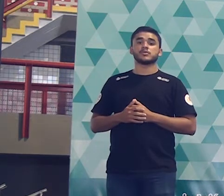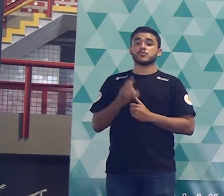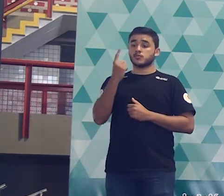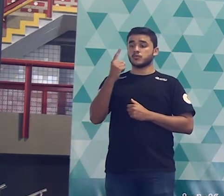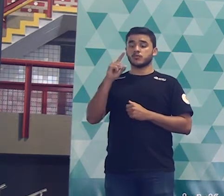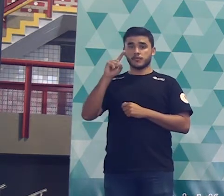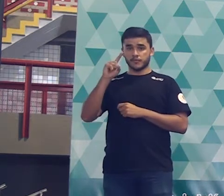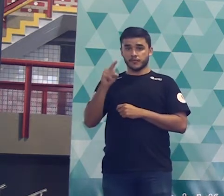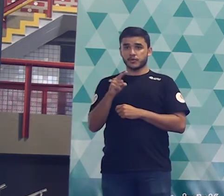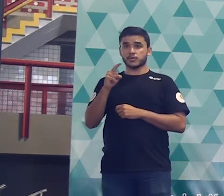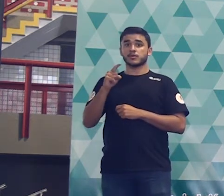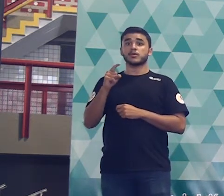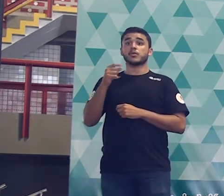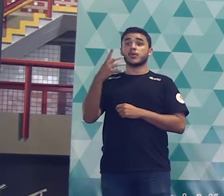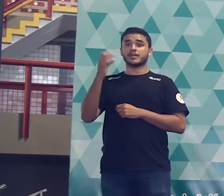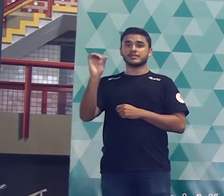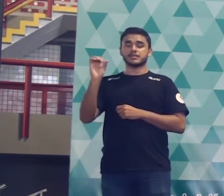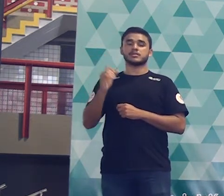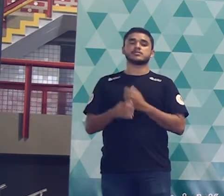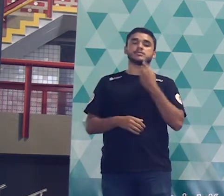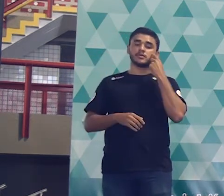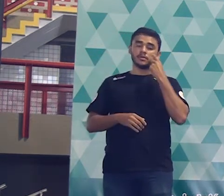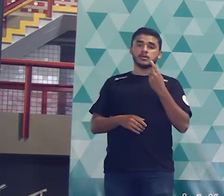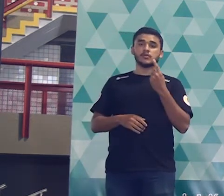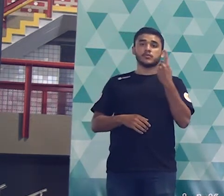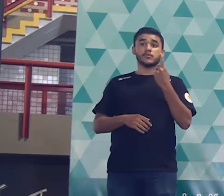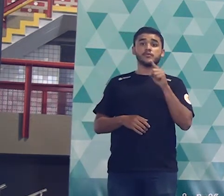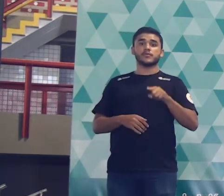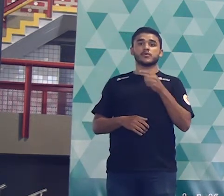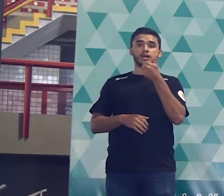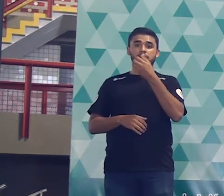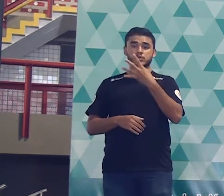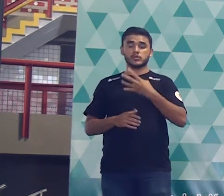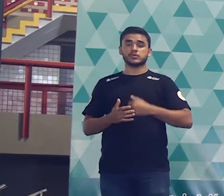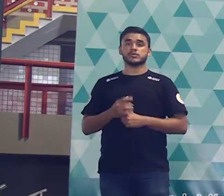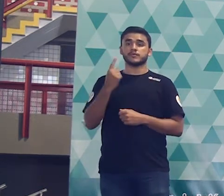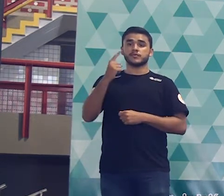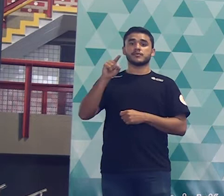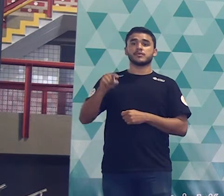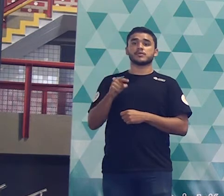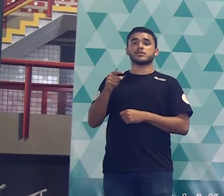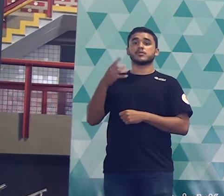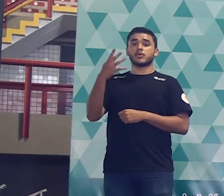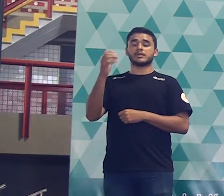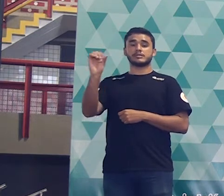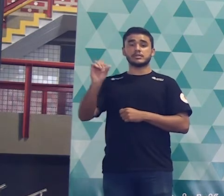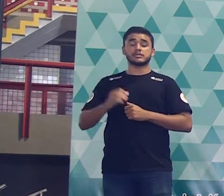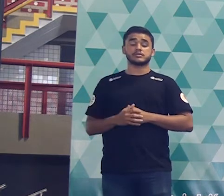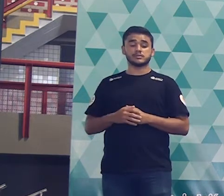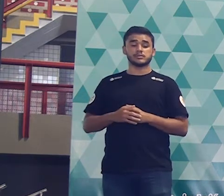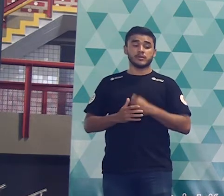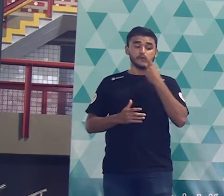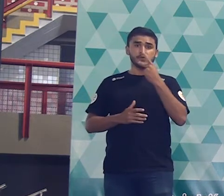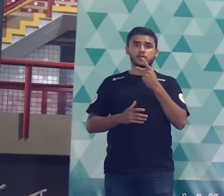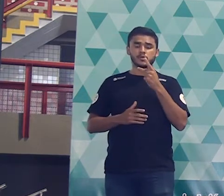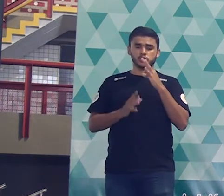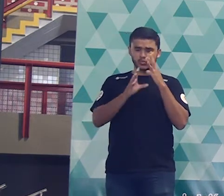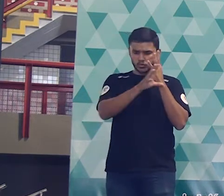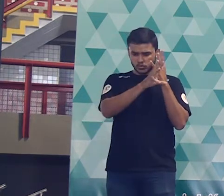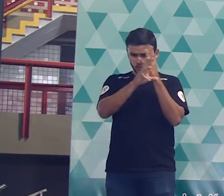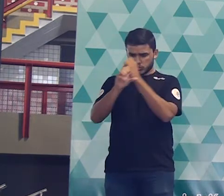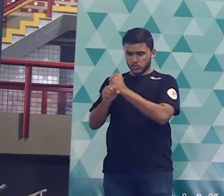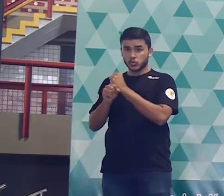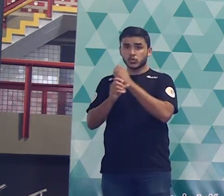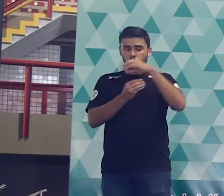terceiro, 2,14. No quarto, 1,12. No quinto, 1,46. Então, juntando todos